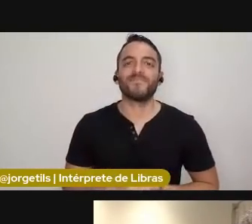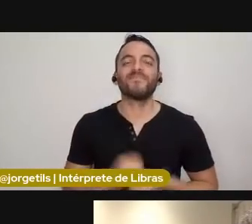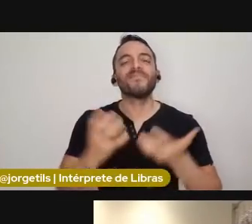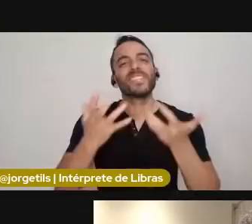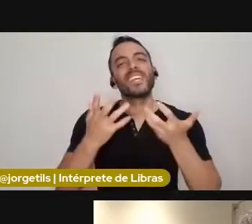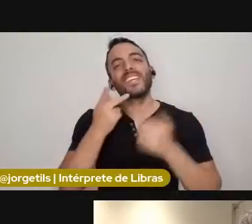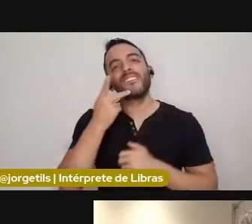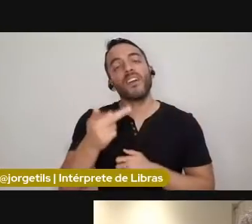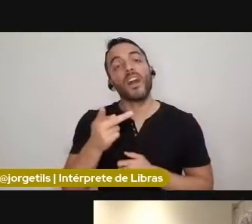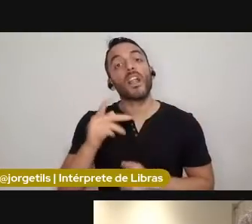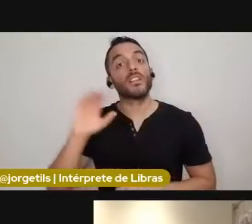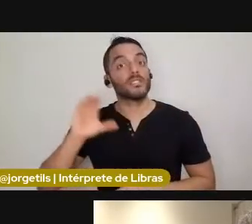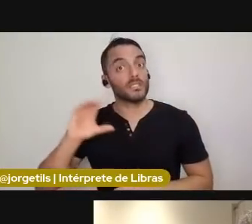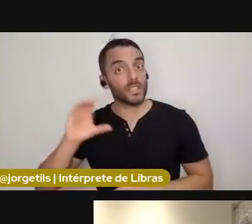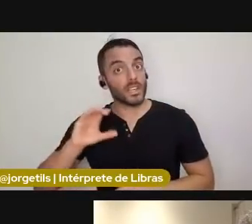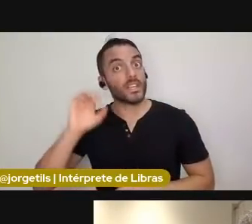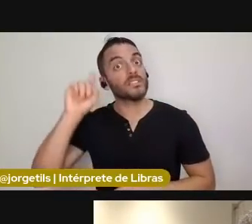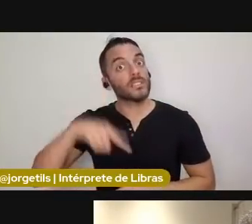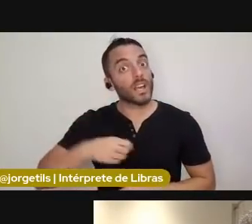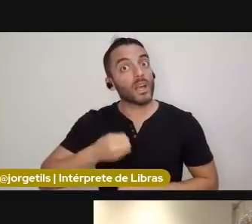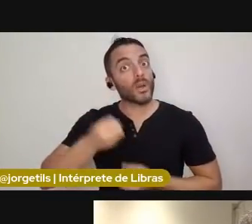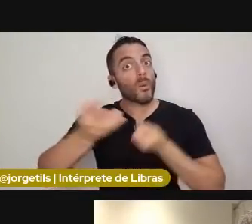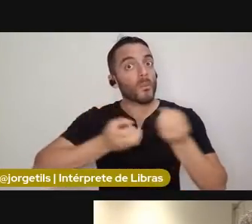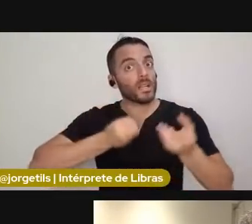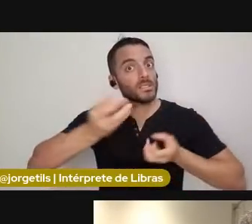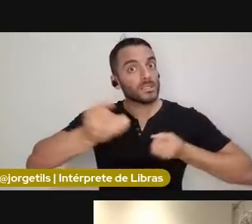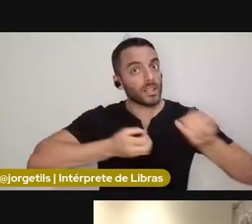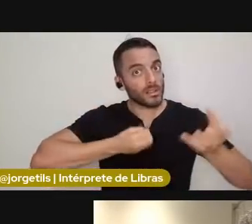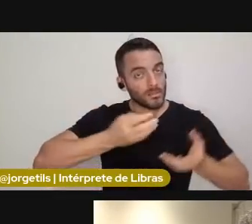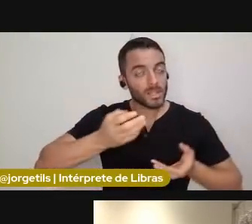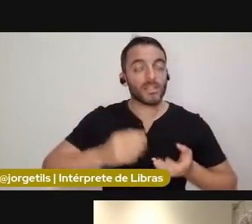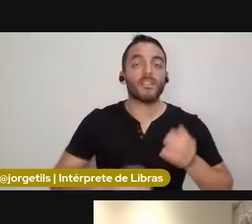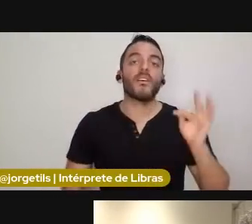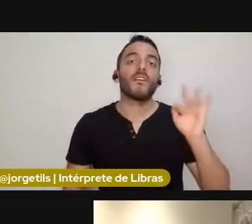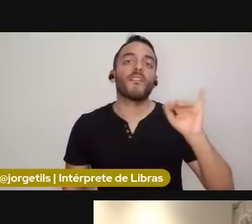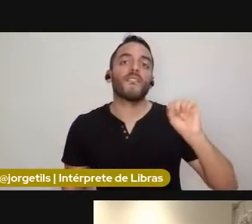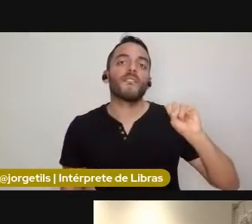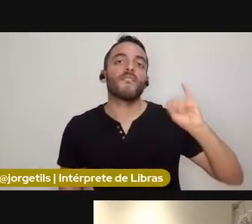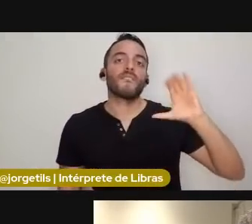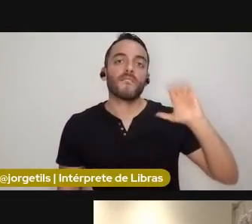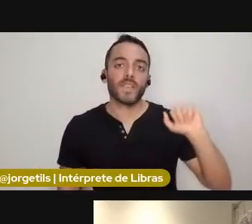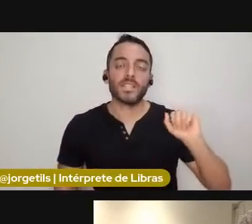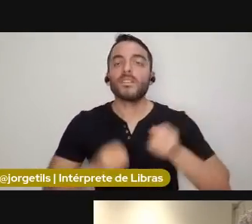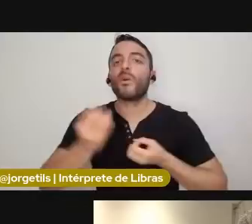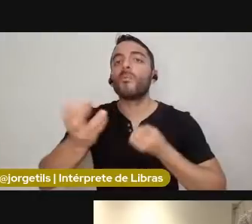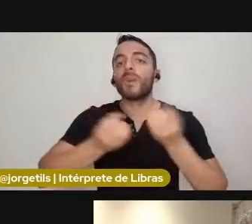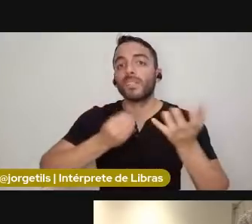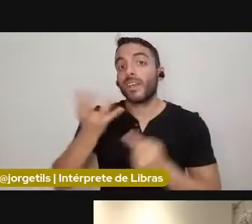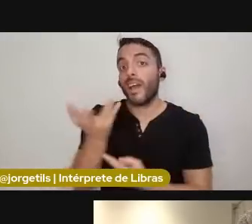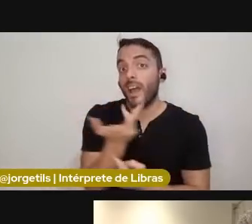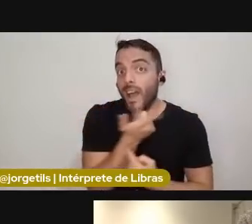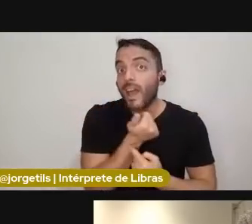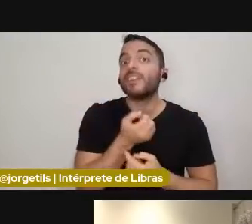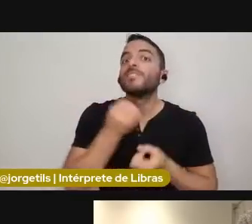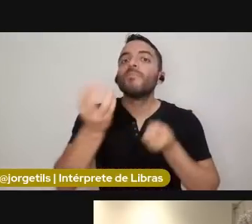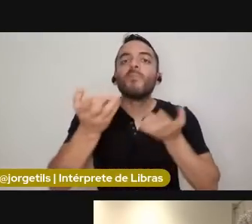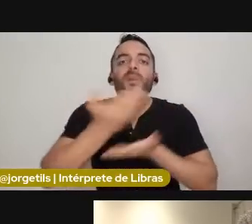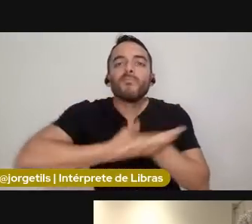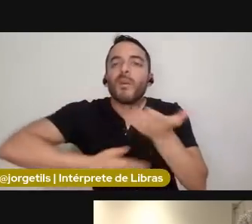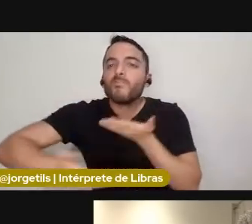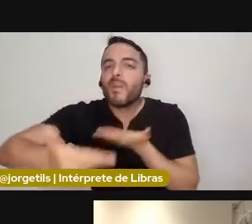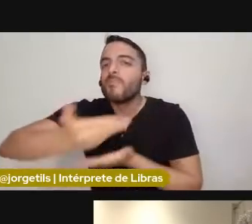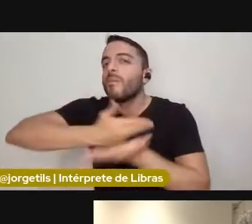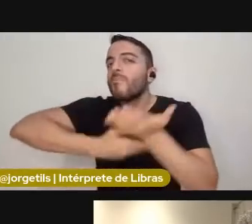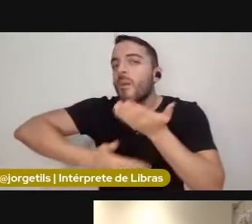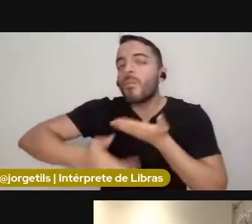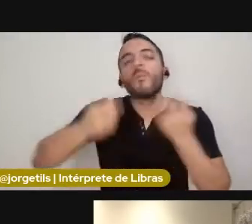ciência é compartilhamento. Física é compartilhamento, arte é compartilhamento. Nós temos, sim, que compartilhar todos